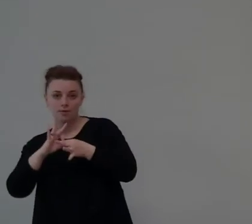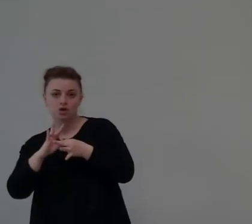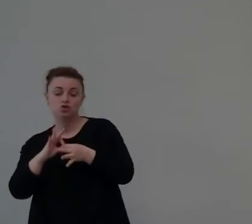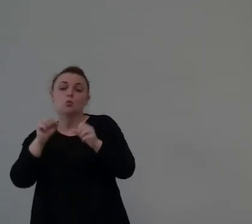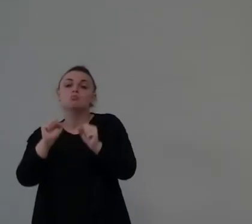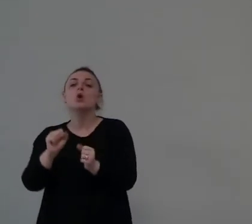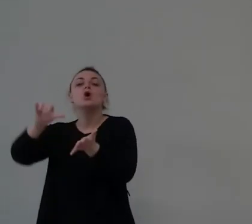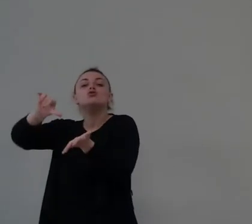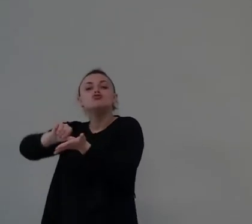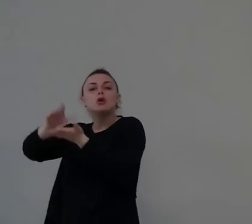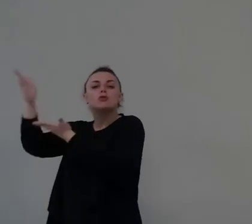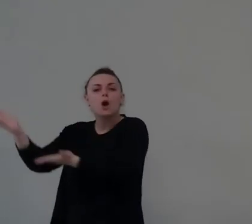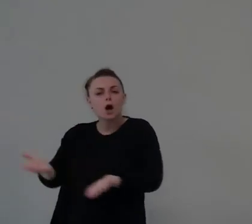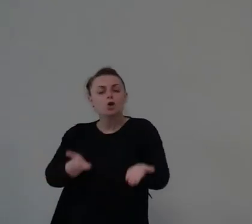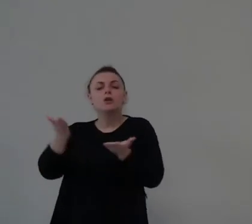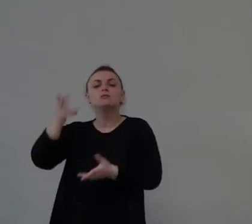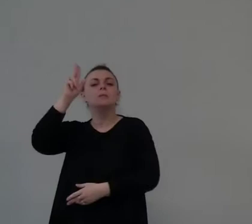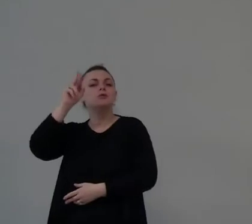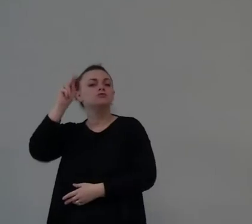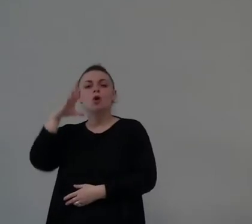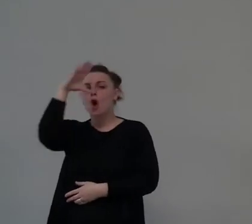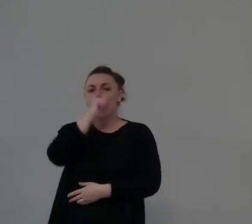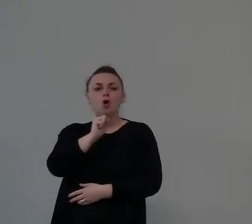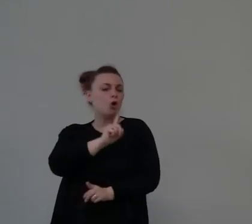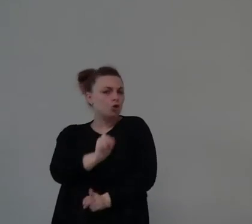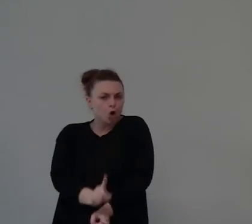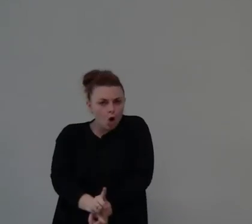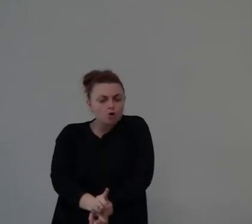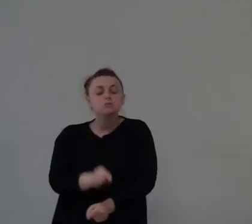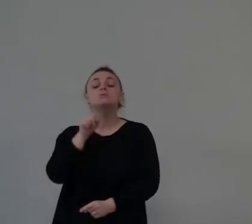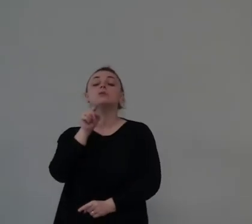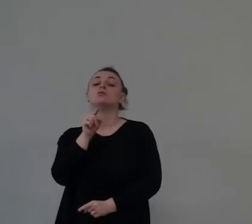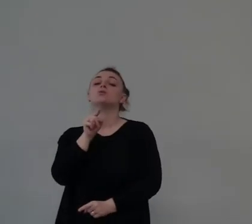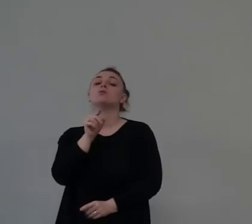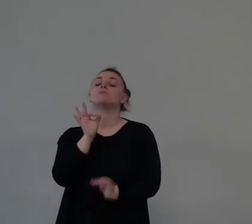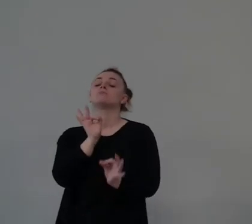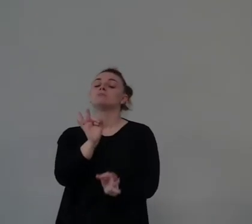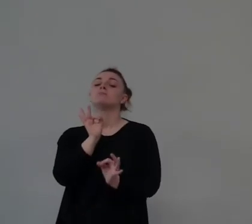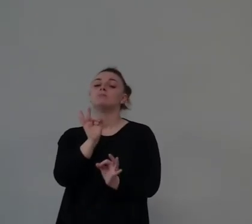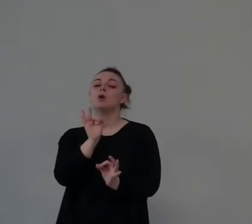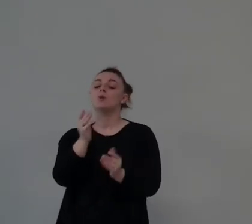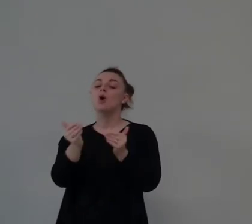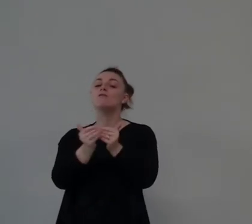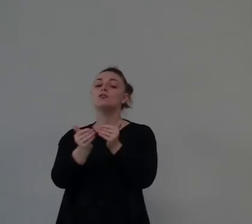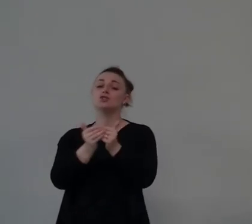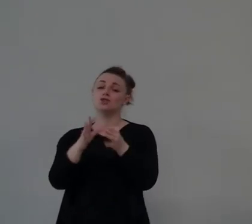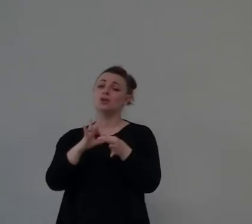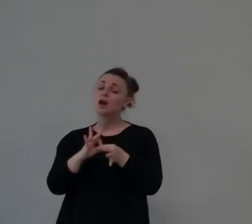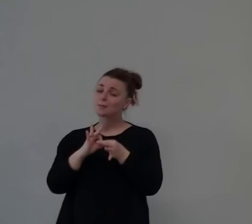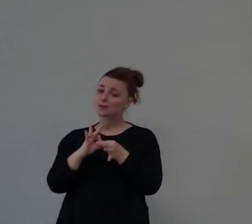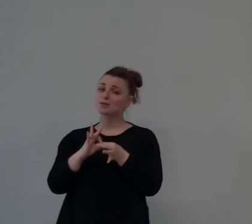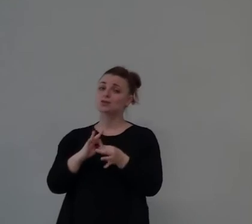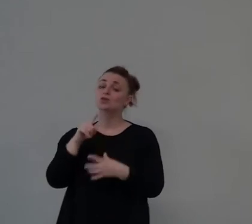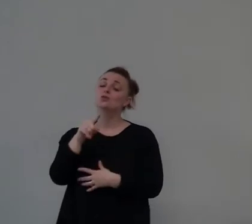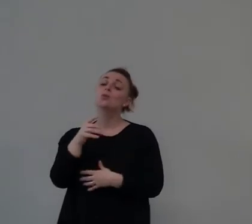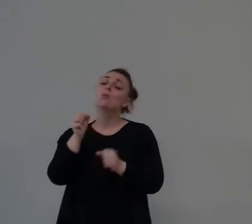centro d'accoglienza con altre persone che non conoscono Cristo. Tu sei il punto più vicino ai tuoi amici, ai tuoi